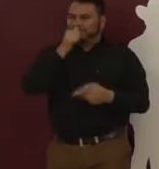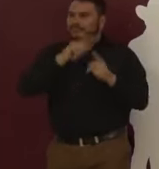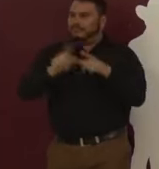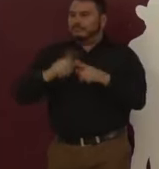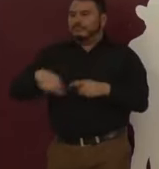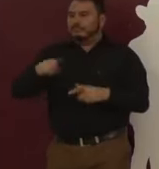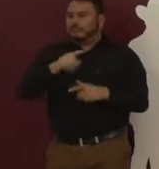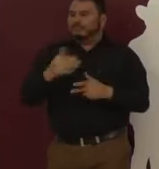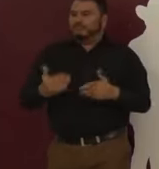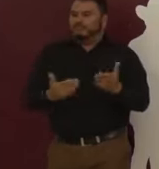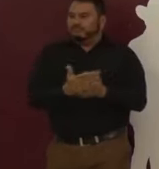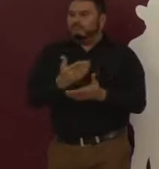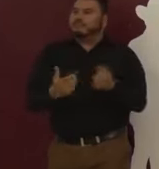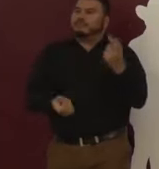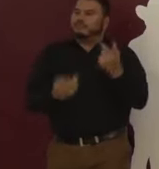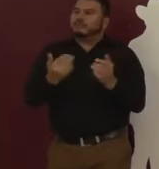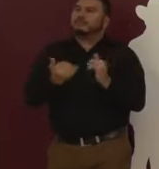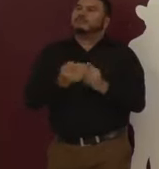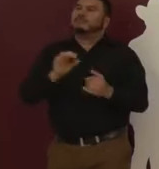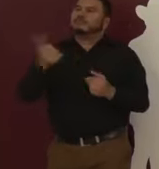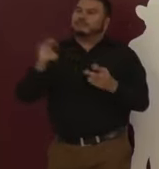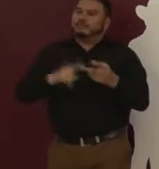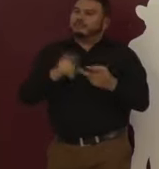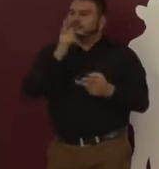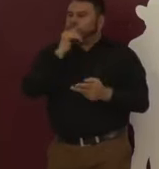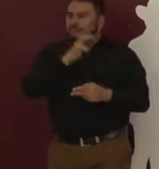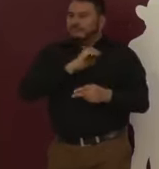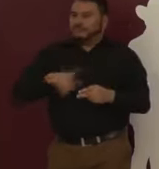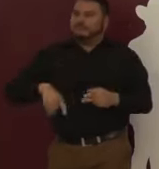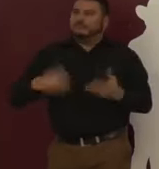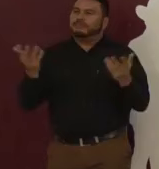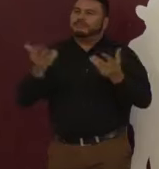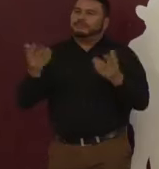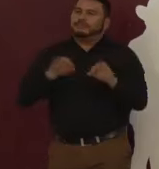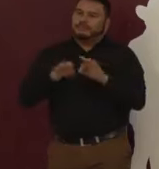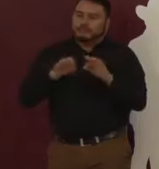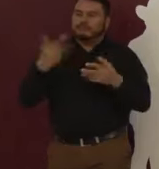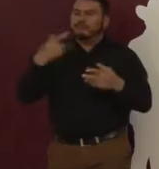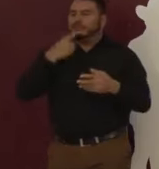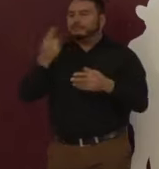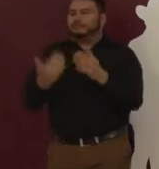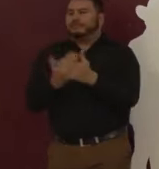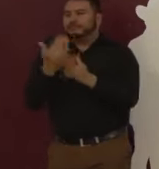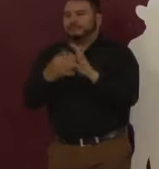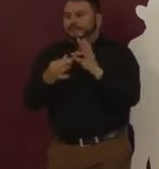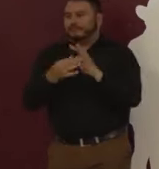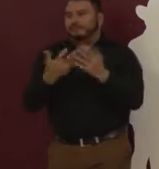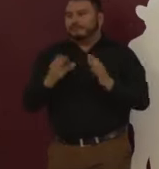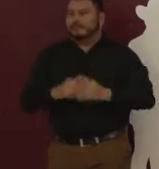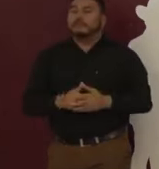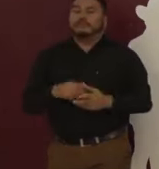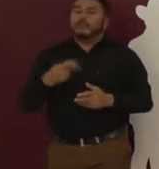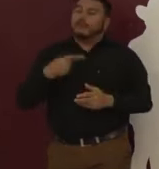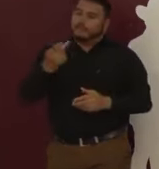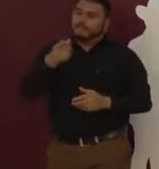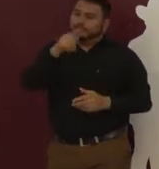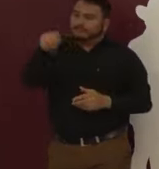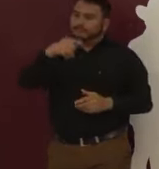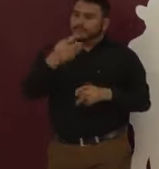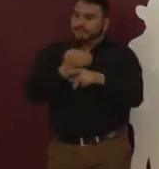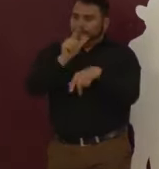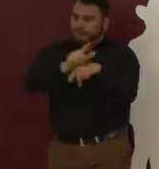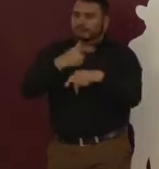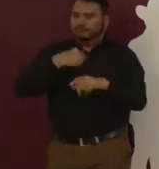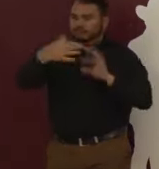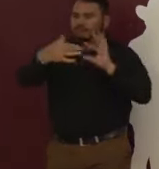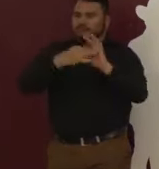donde pues se mencionó de los operativos que tiene la Policía Municipal. Y pues bueno, vamos a estar coordinándonos con ellos, final de